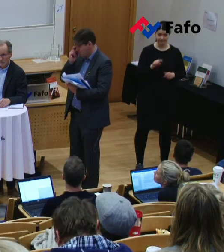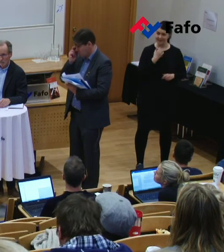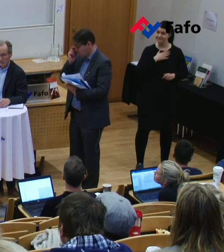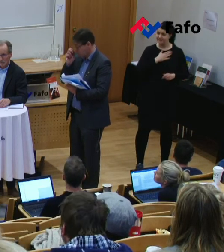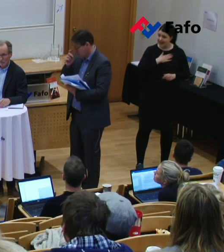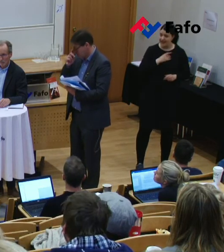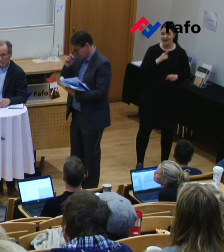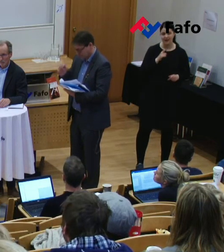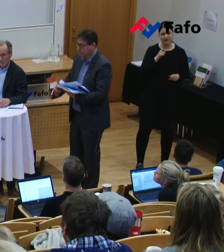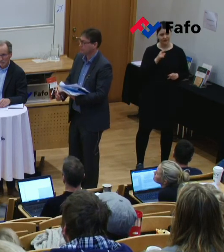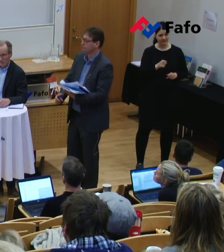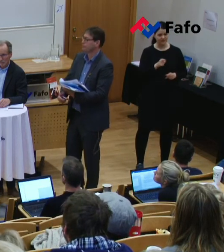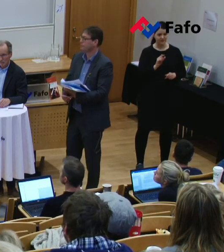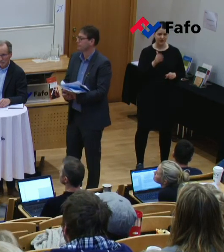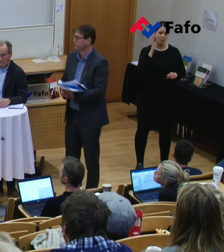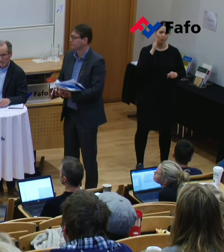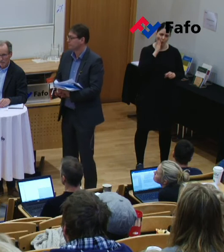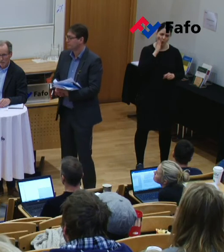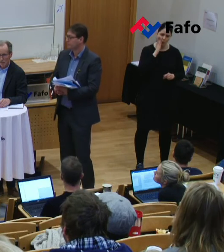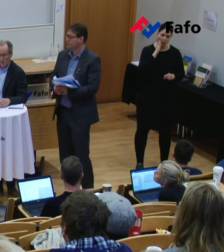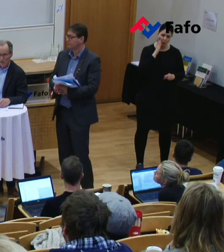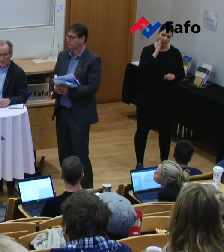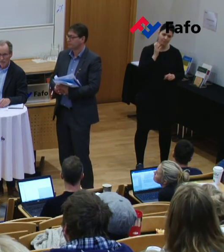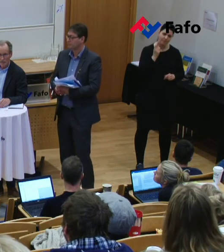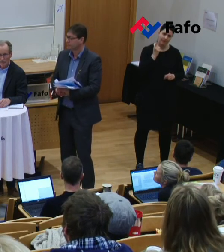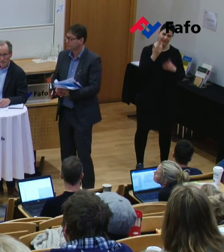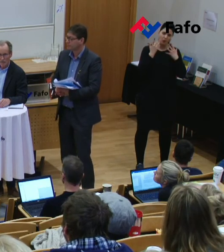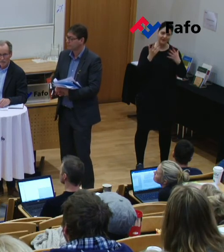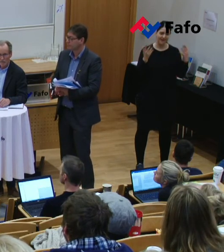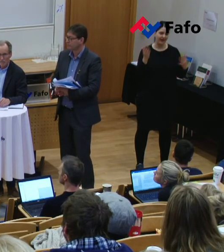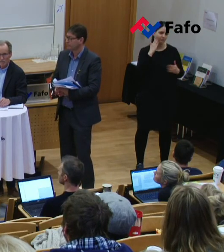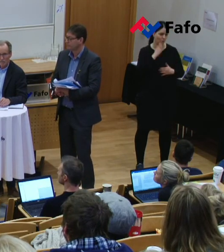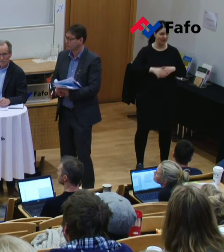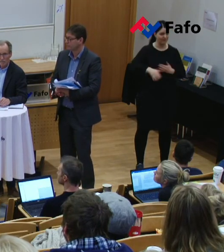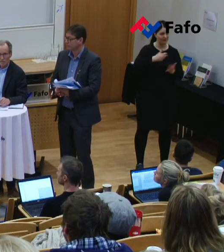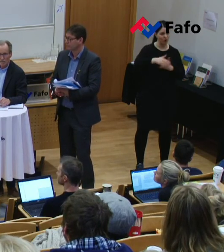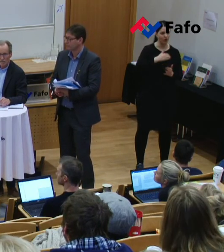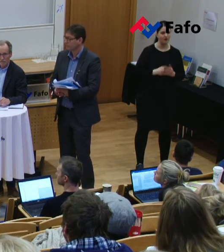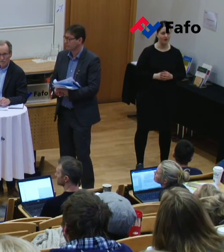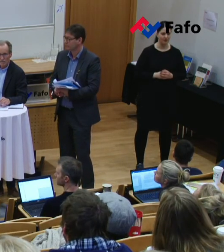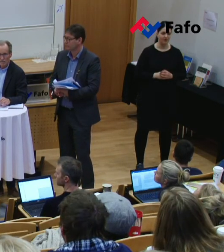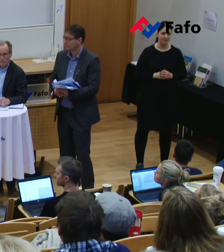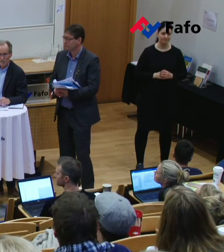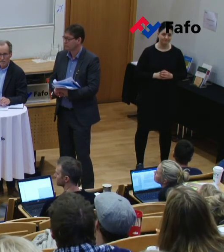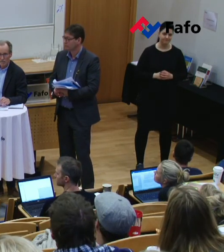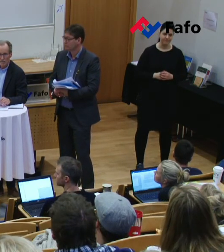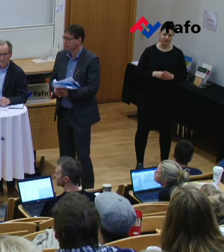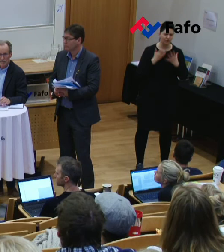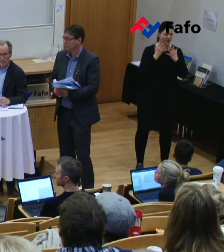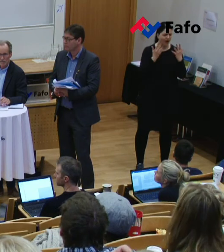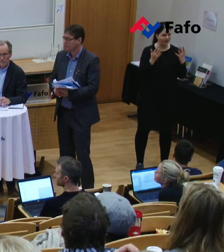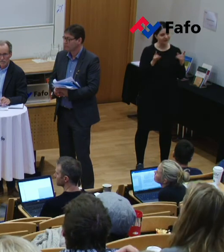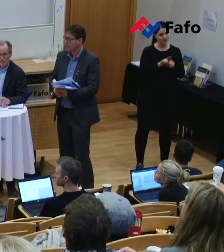at, at man skal bo på en måte i et helt ordinær boligmiljø. Liksom så vanlig som